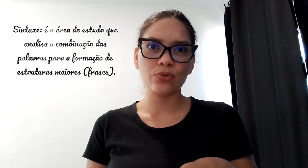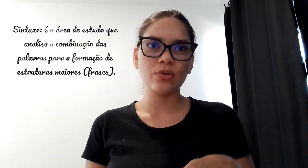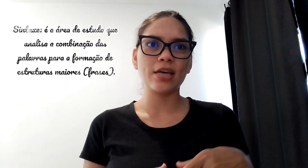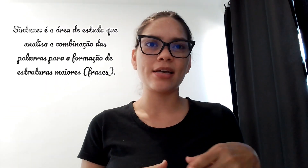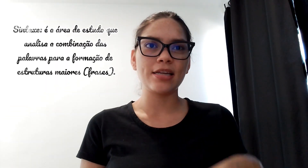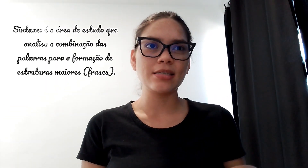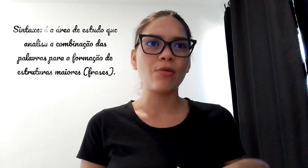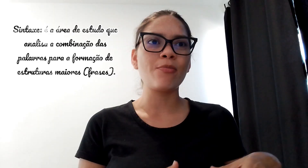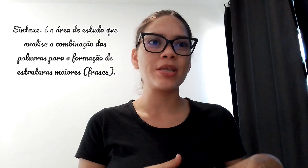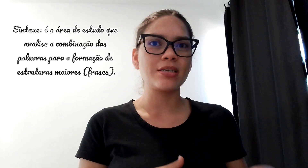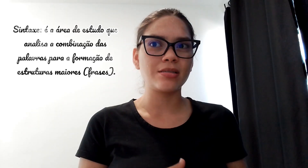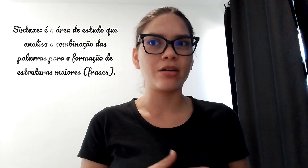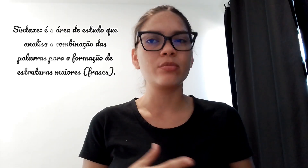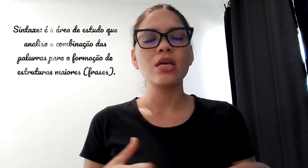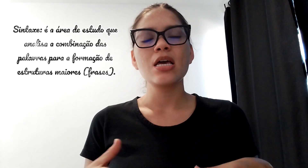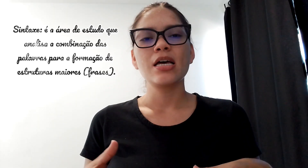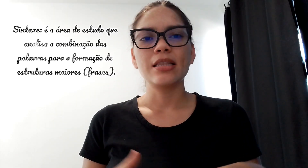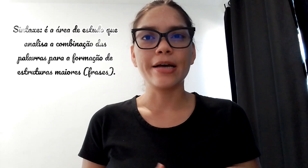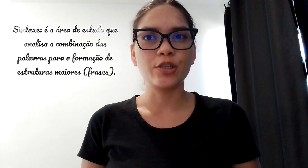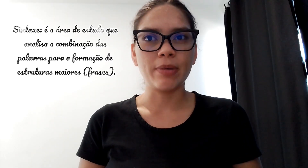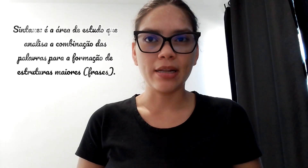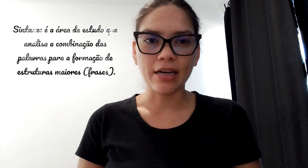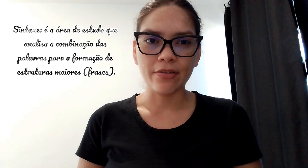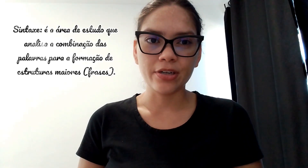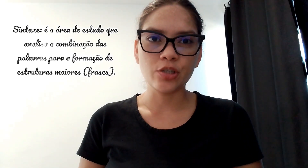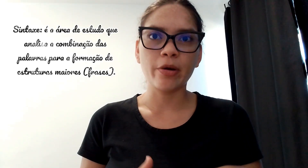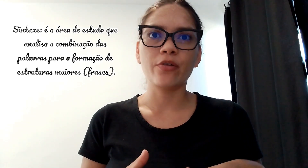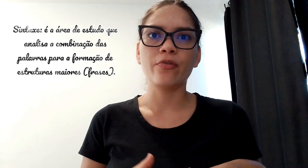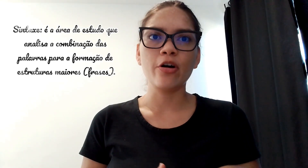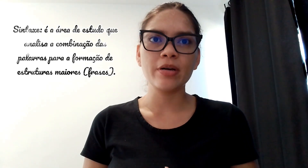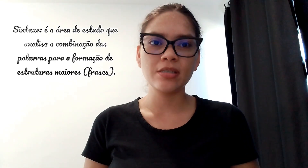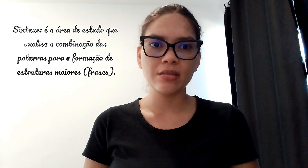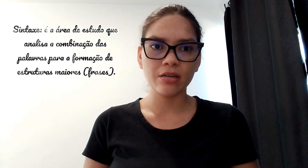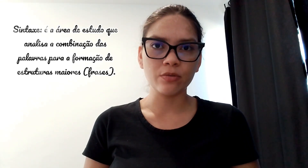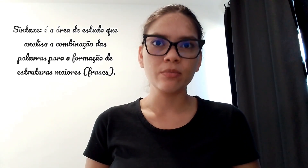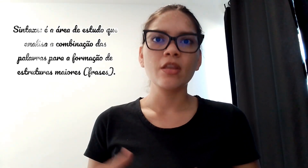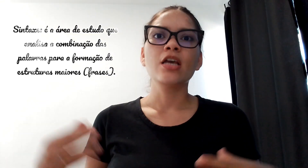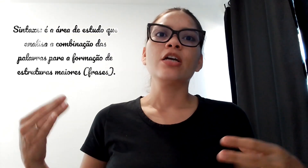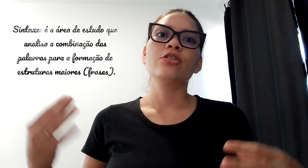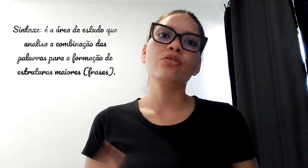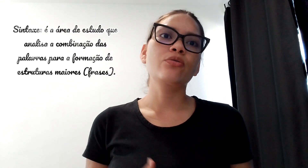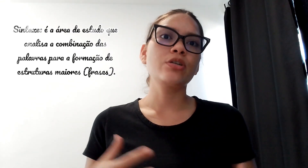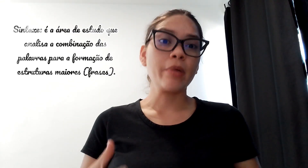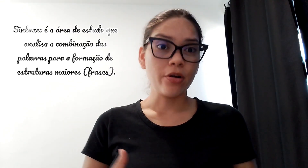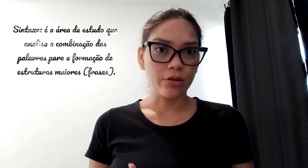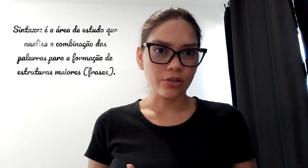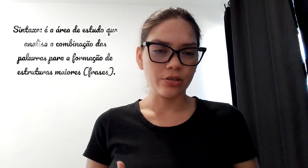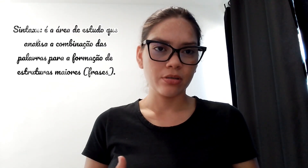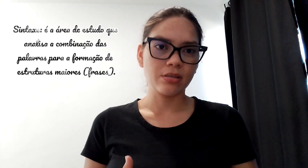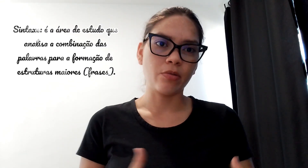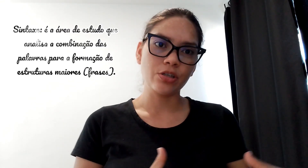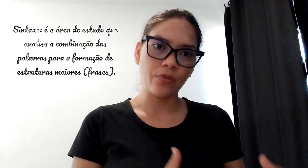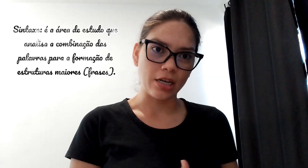que analisa a combinação das palavras para a formação de estruturas maiores, que são as